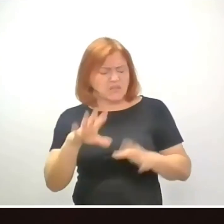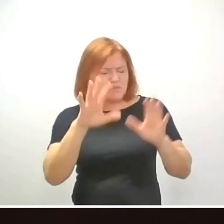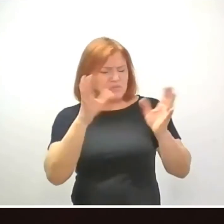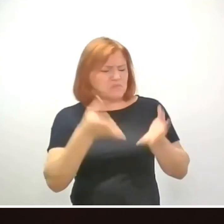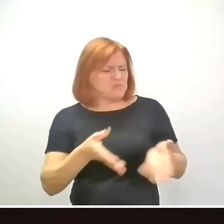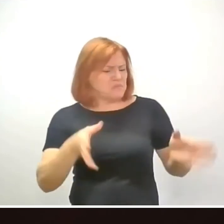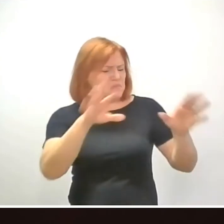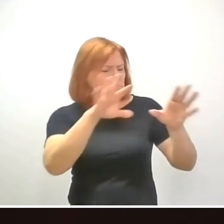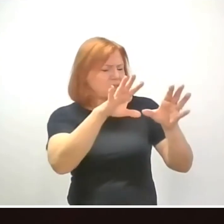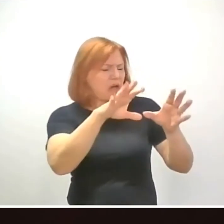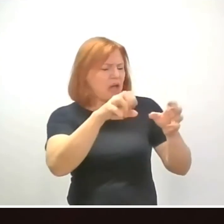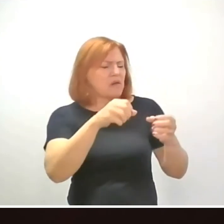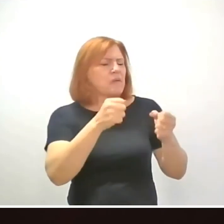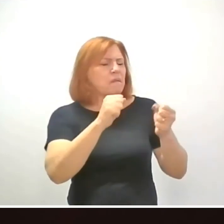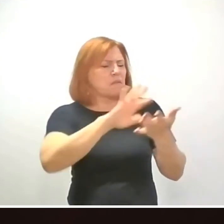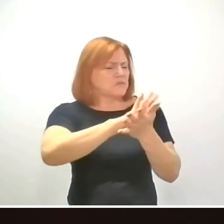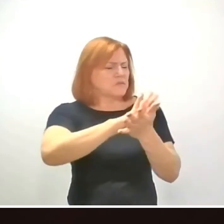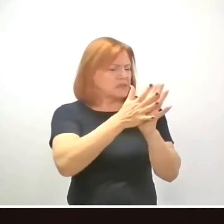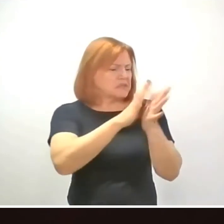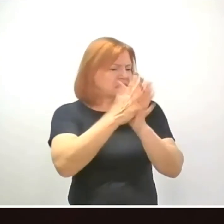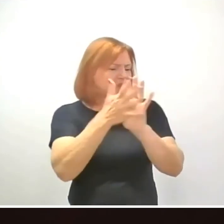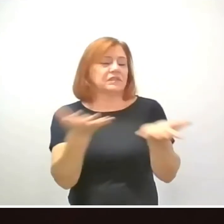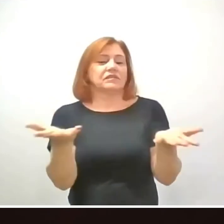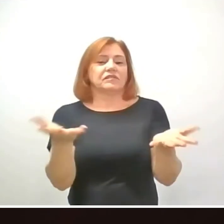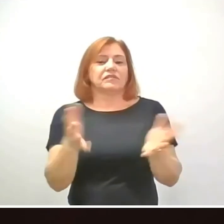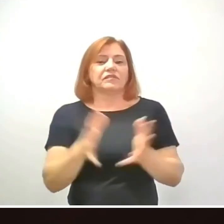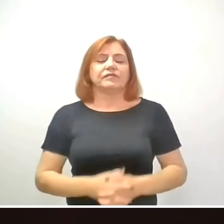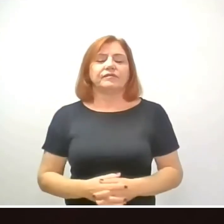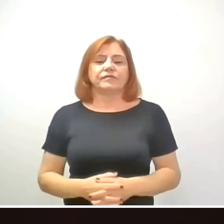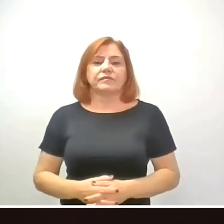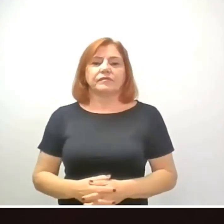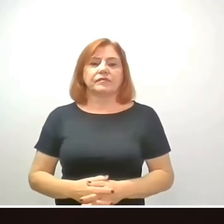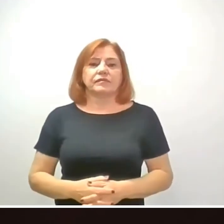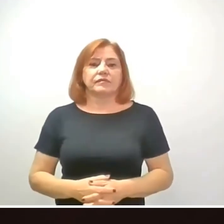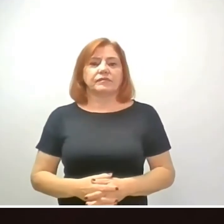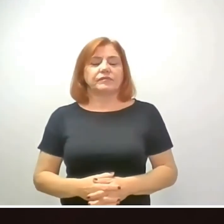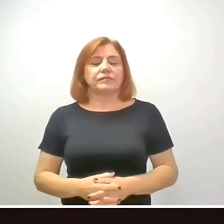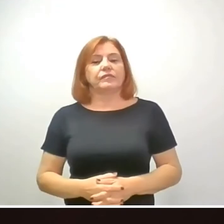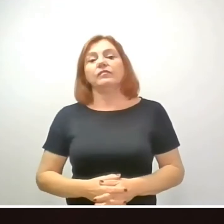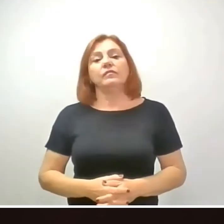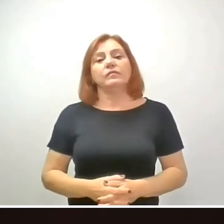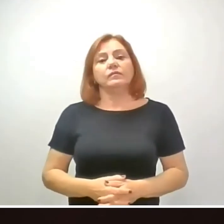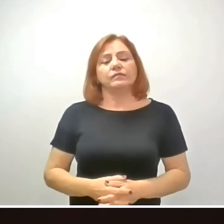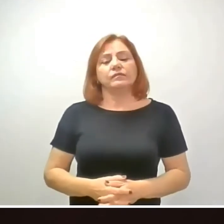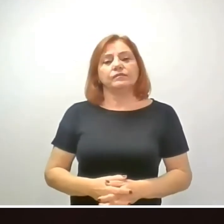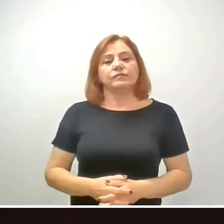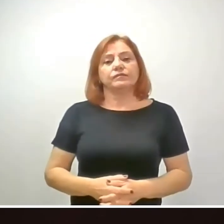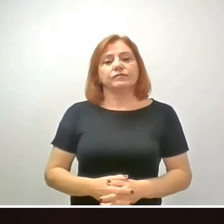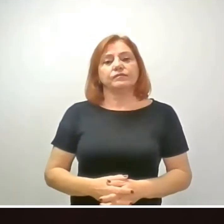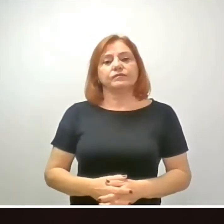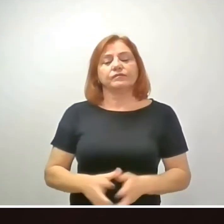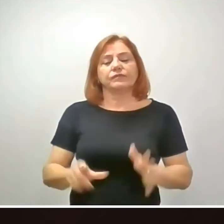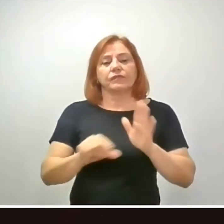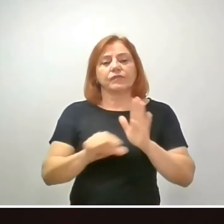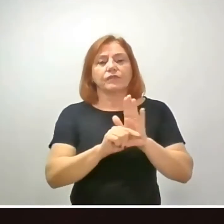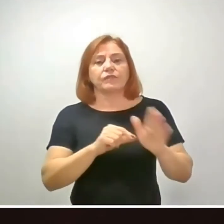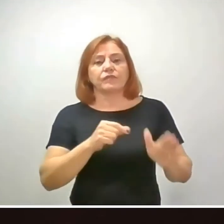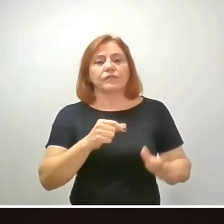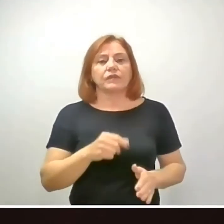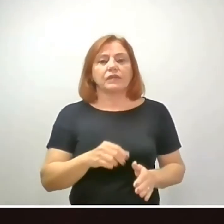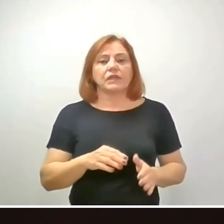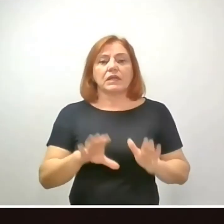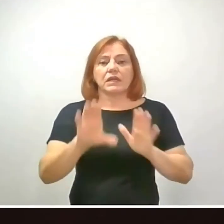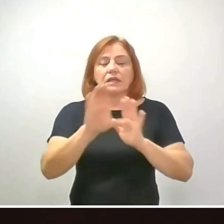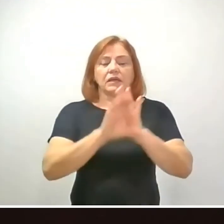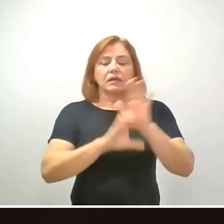Assim, versículo 28, né, Apocalipse 2, vamos lá. Vou terminar aqui. Senhor Jesus, Apocalipse 2, versículo